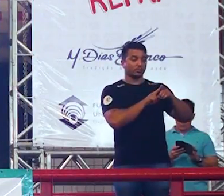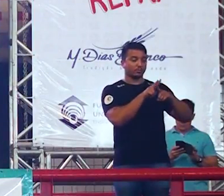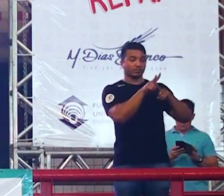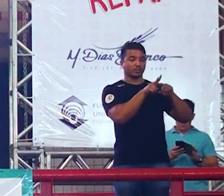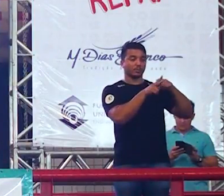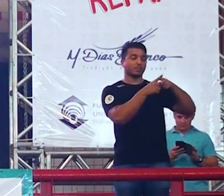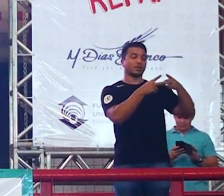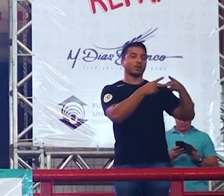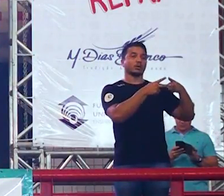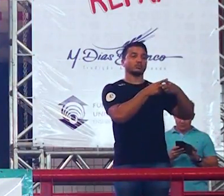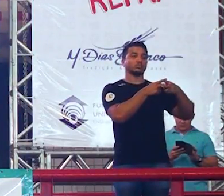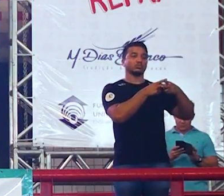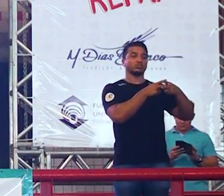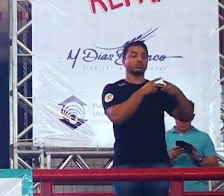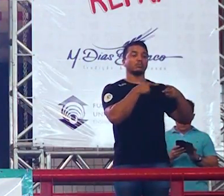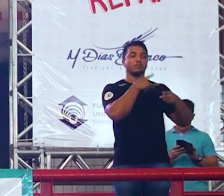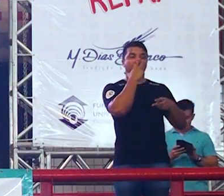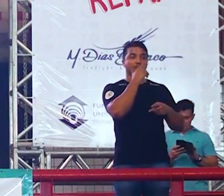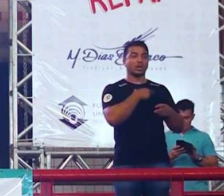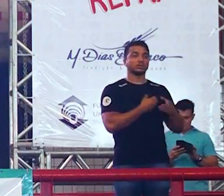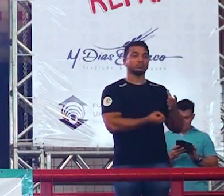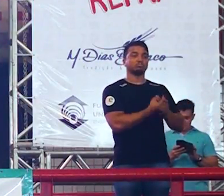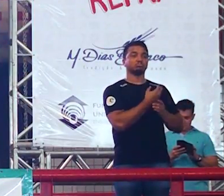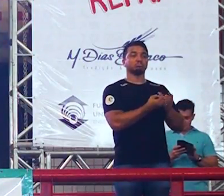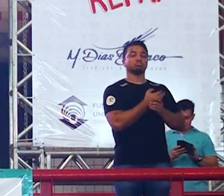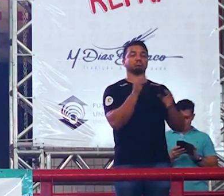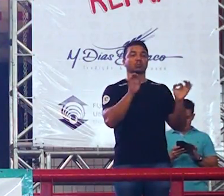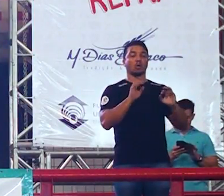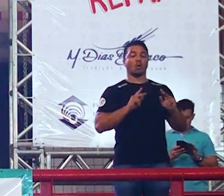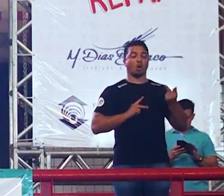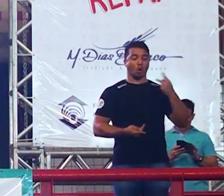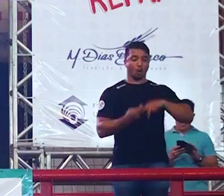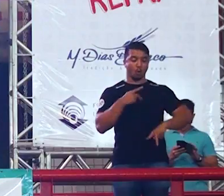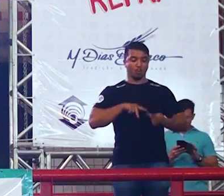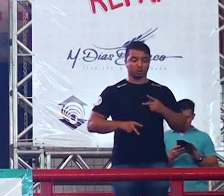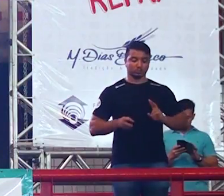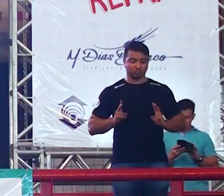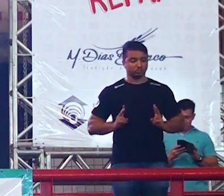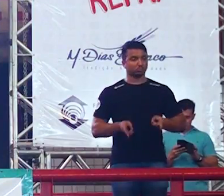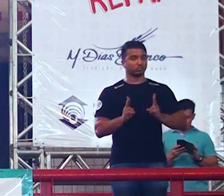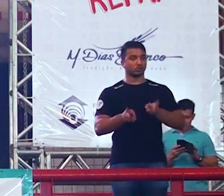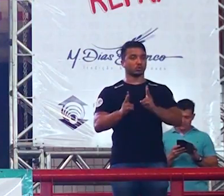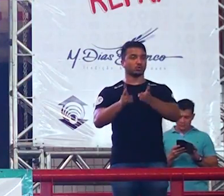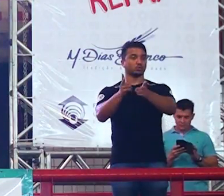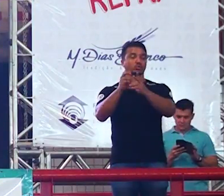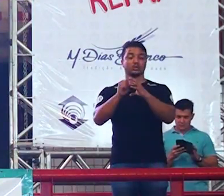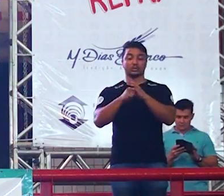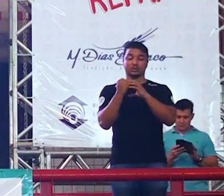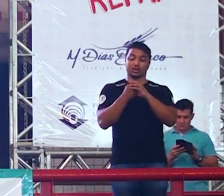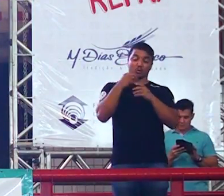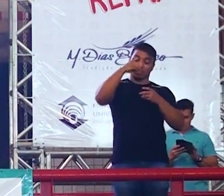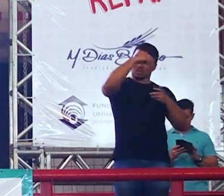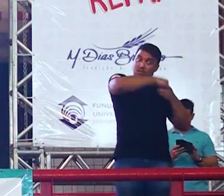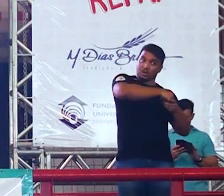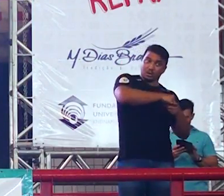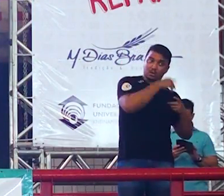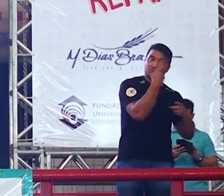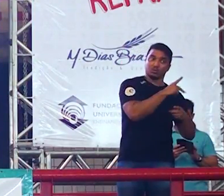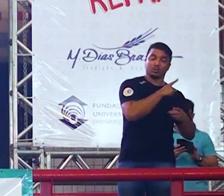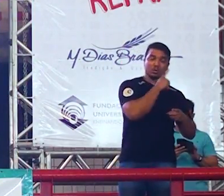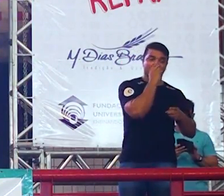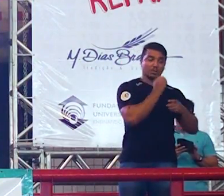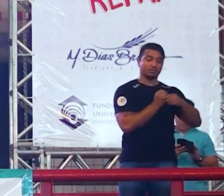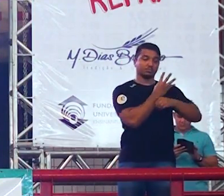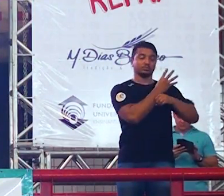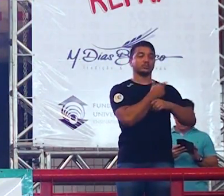diferentes, não se mexeu na produção de hormônios, que é feita através das células intersticiais e é lançado